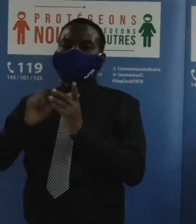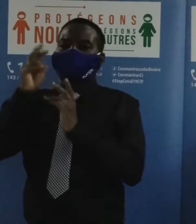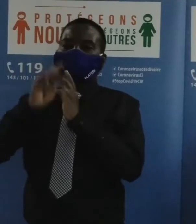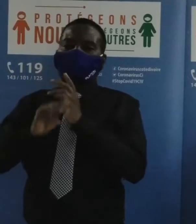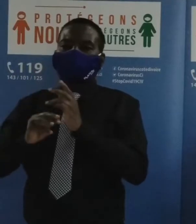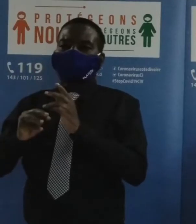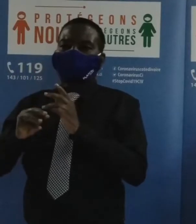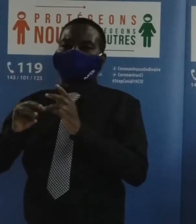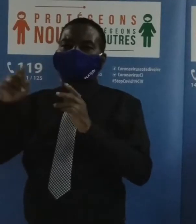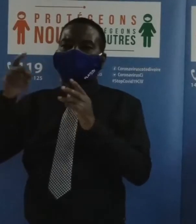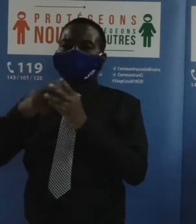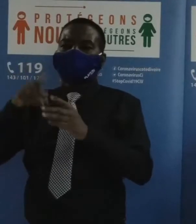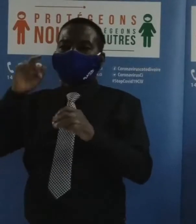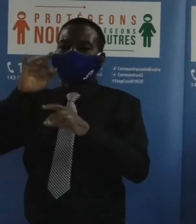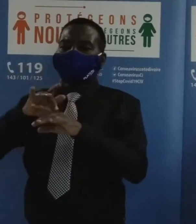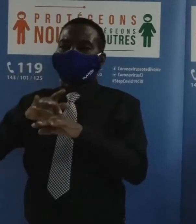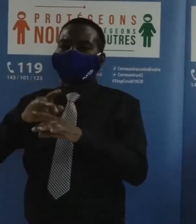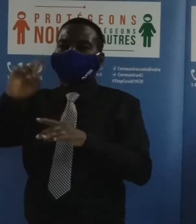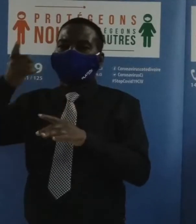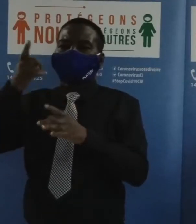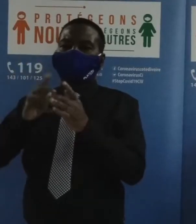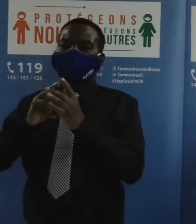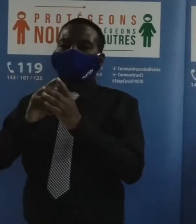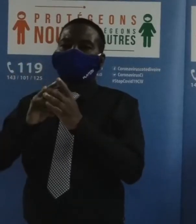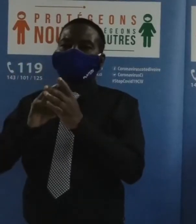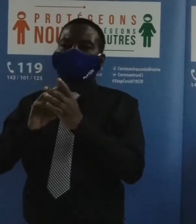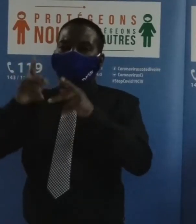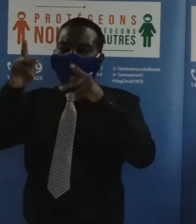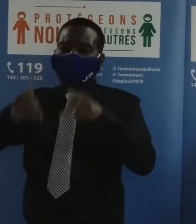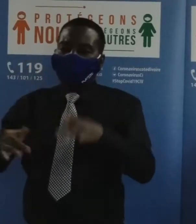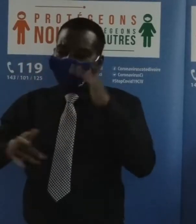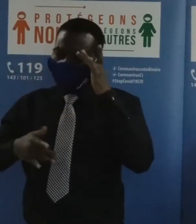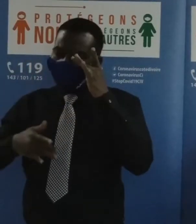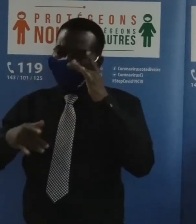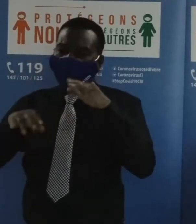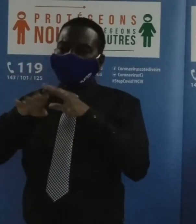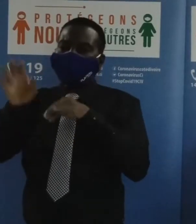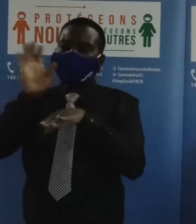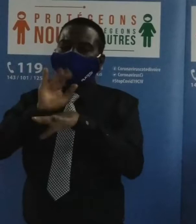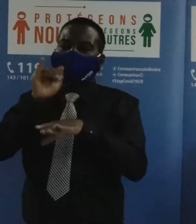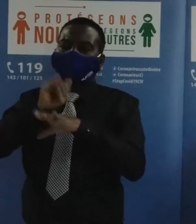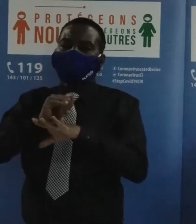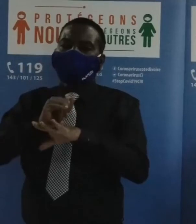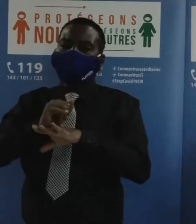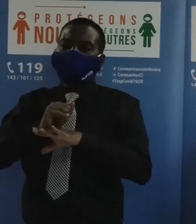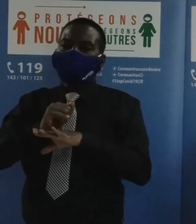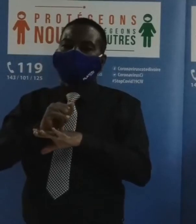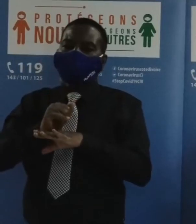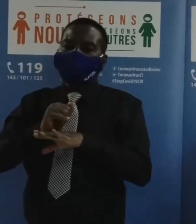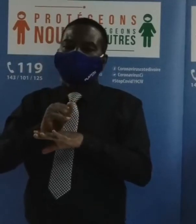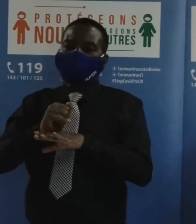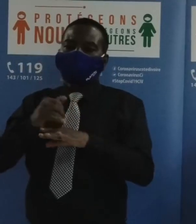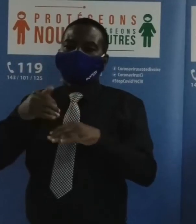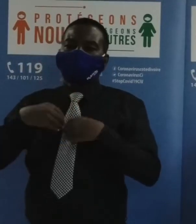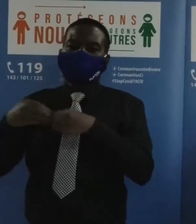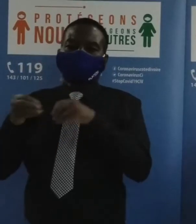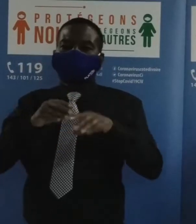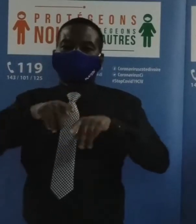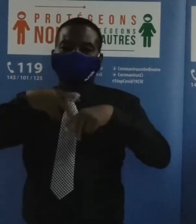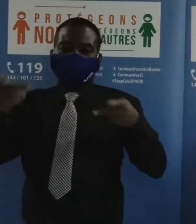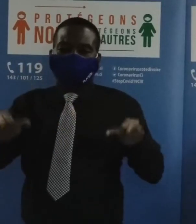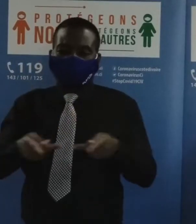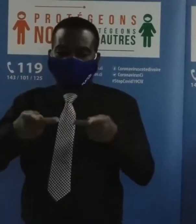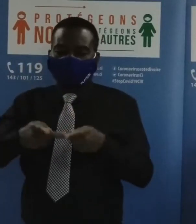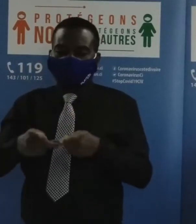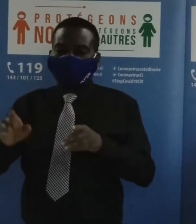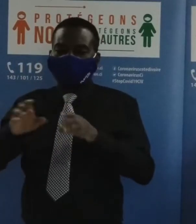donc du premier cas 2019 en côte d'ivoire a mis en place un comité